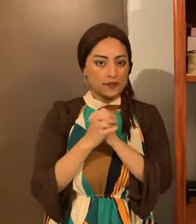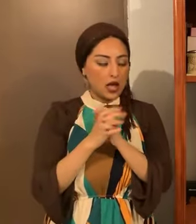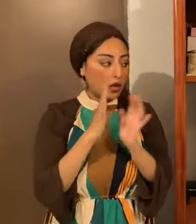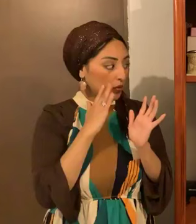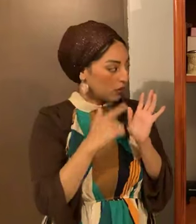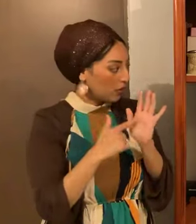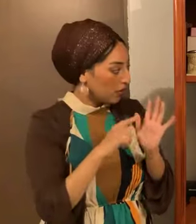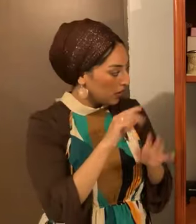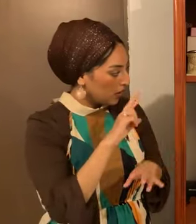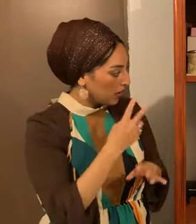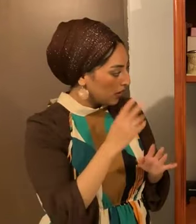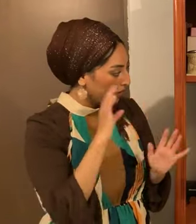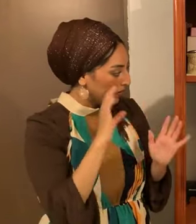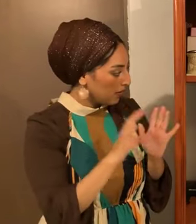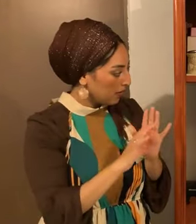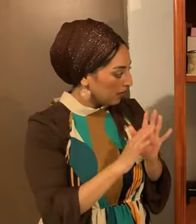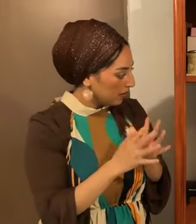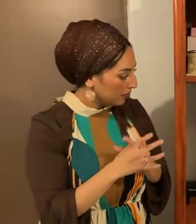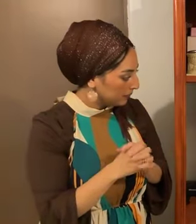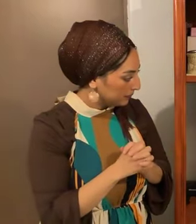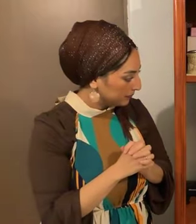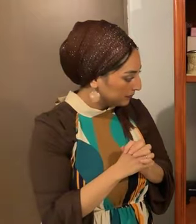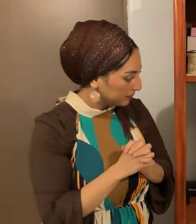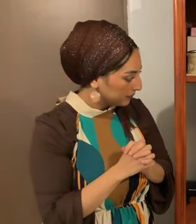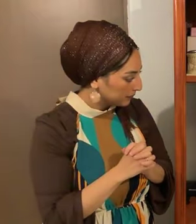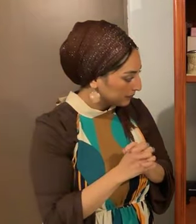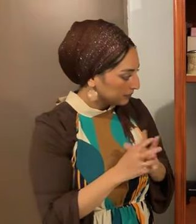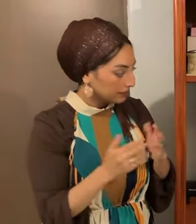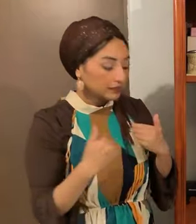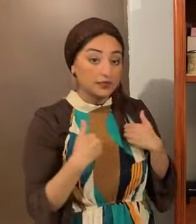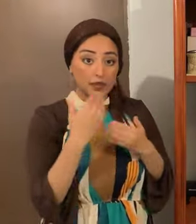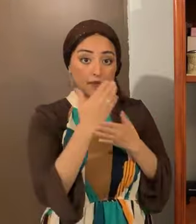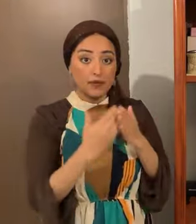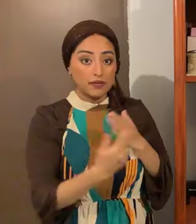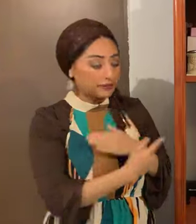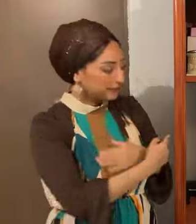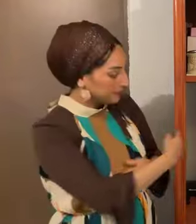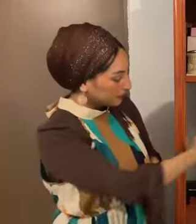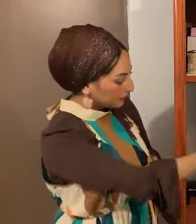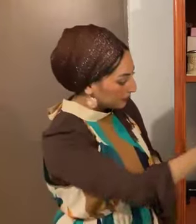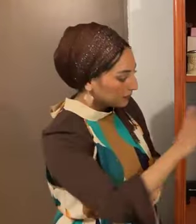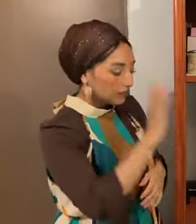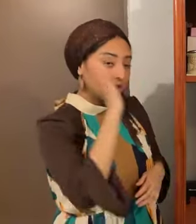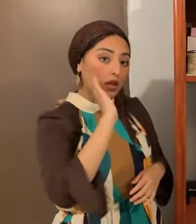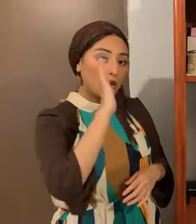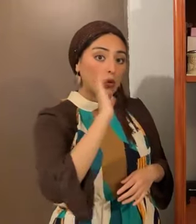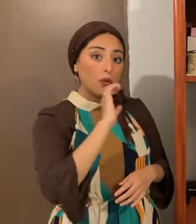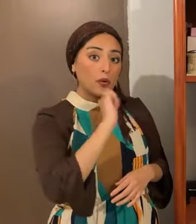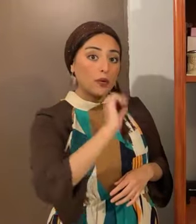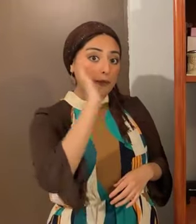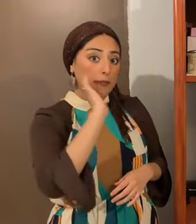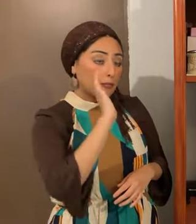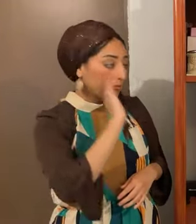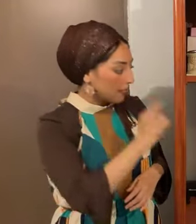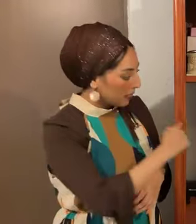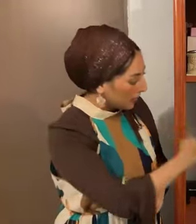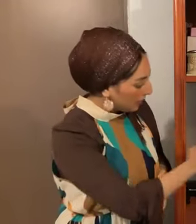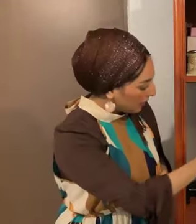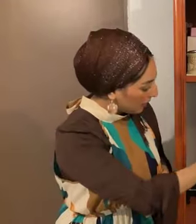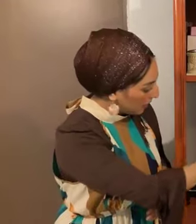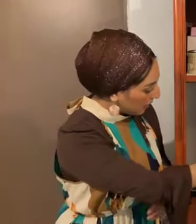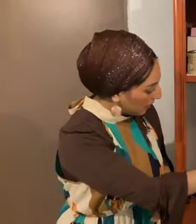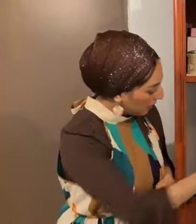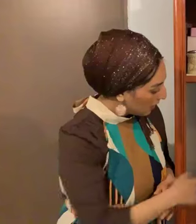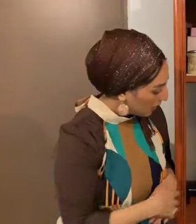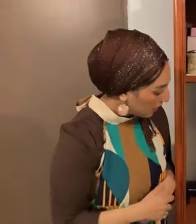Vamos a ver la siguiente diapositiva, donde tenemos unos instrumentos antiguos, y estos son